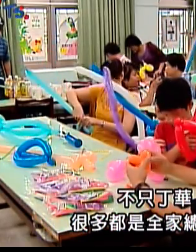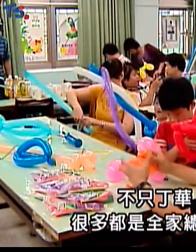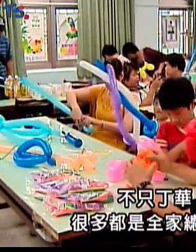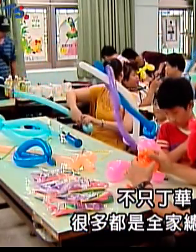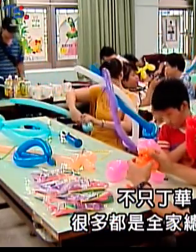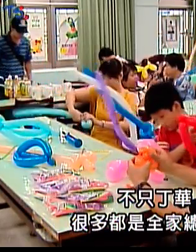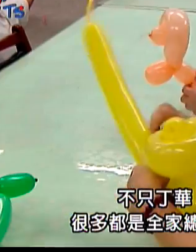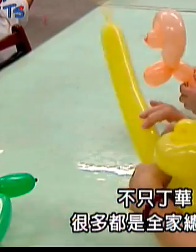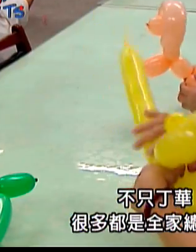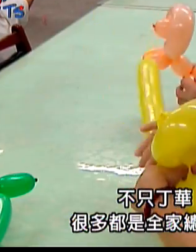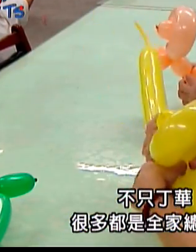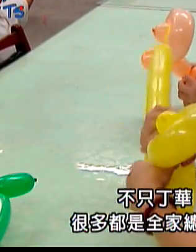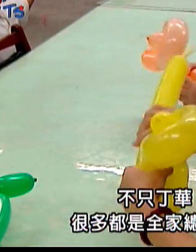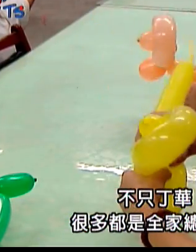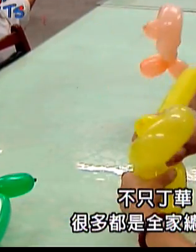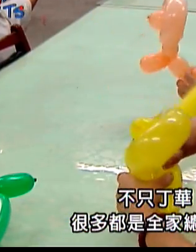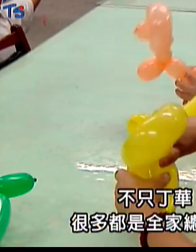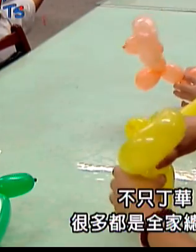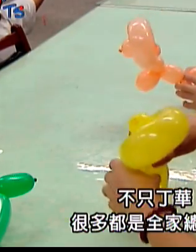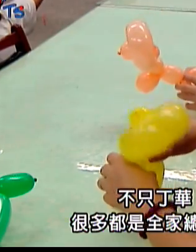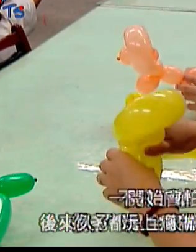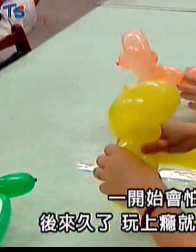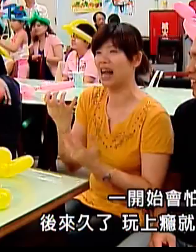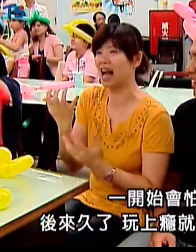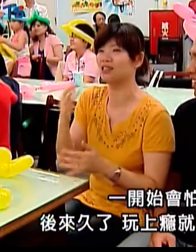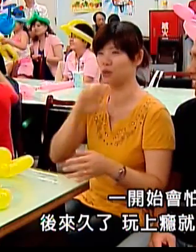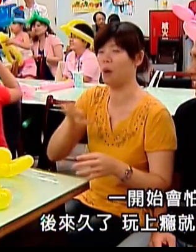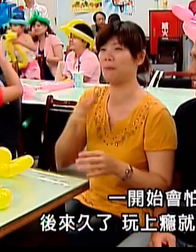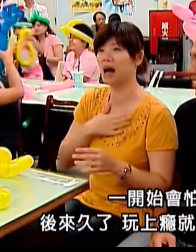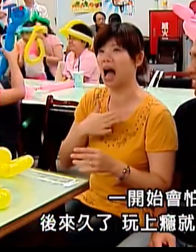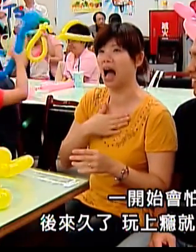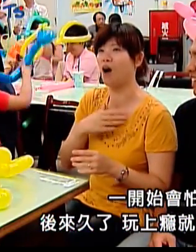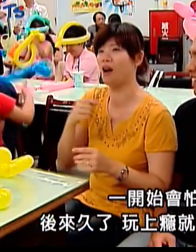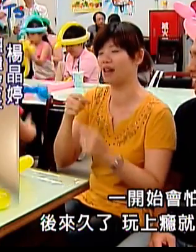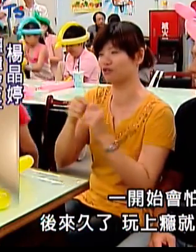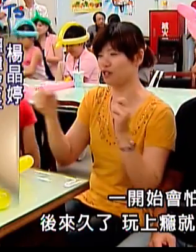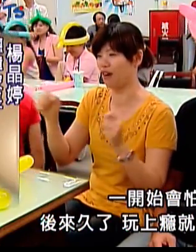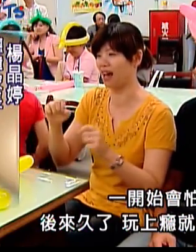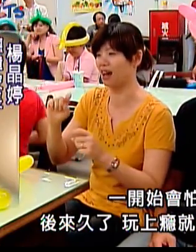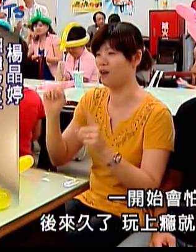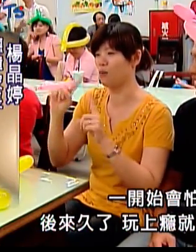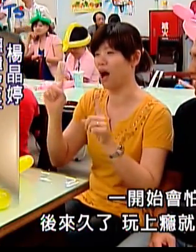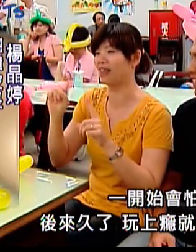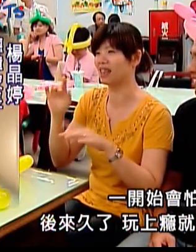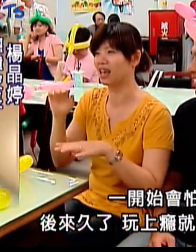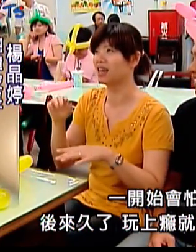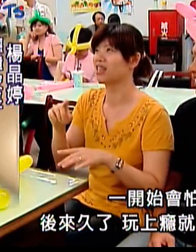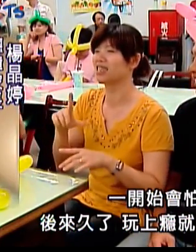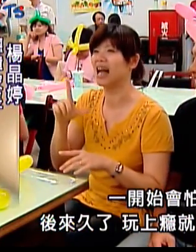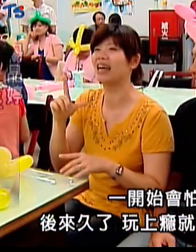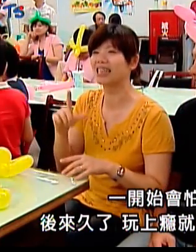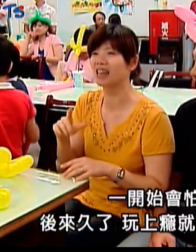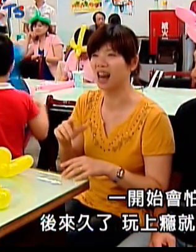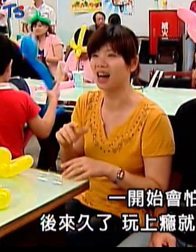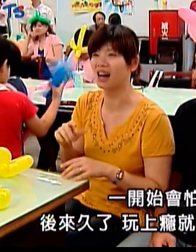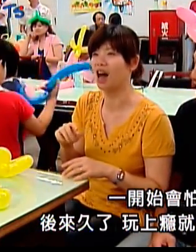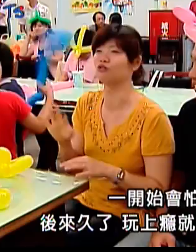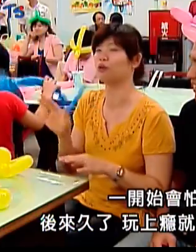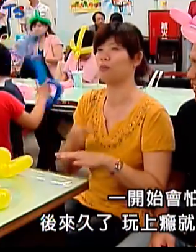不止丁华，很多都是全家总动员。 一开始会怕，后来久了玩上瘾了，就